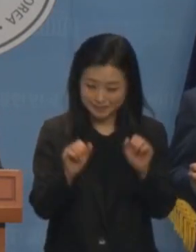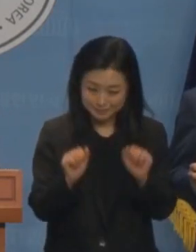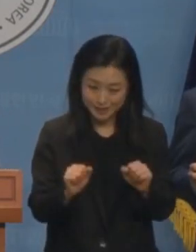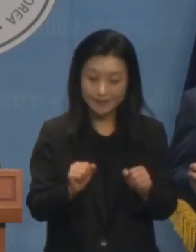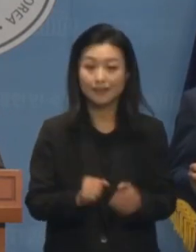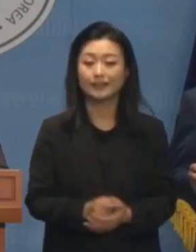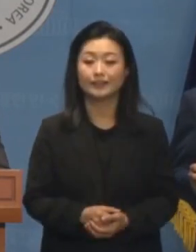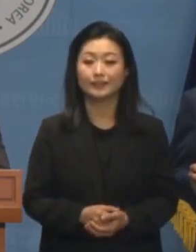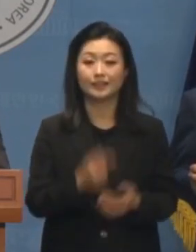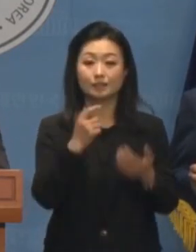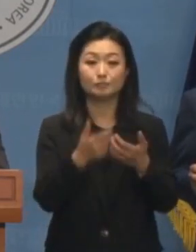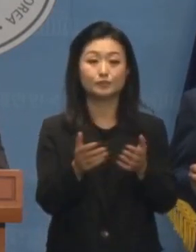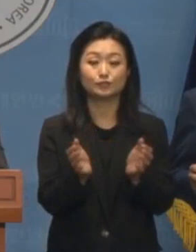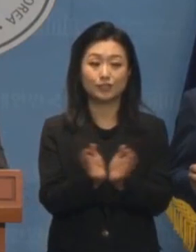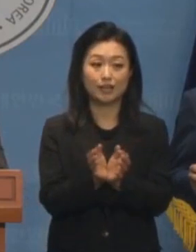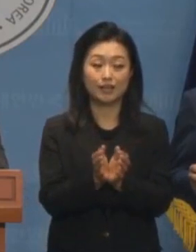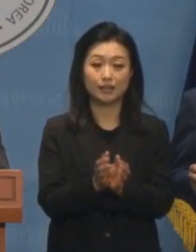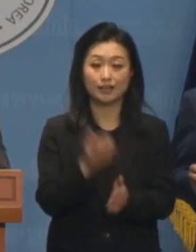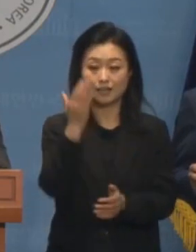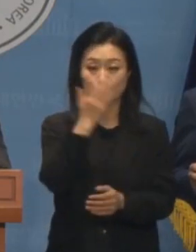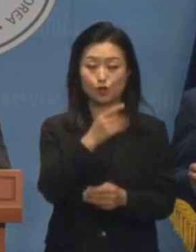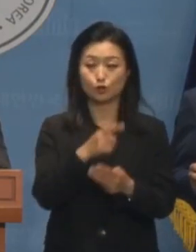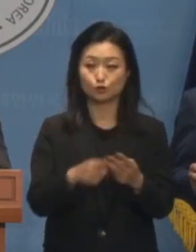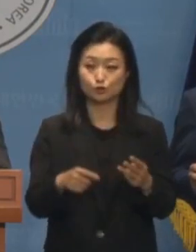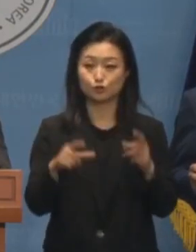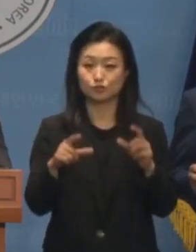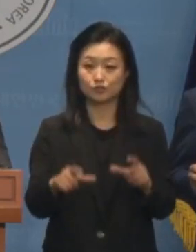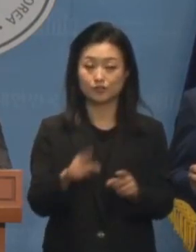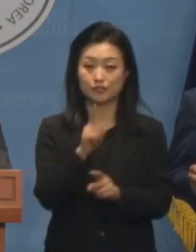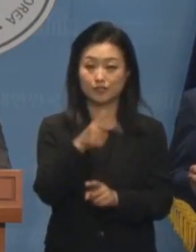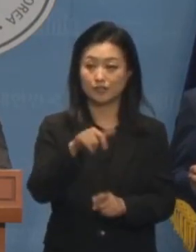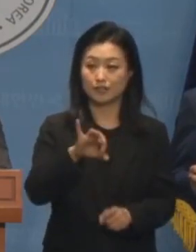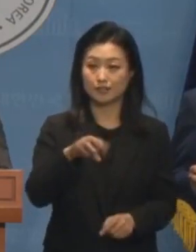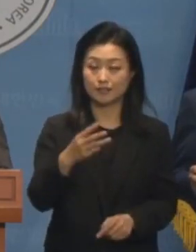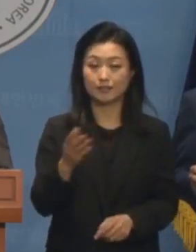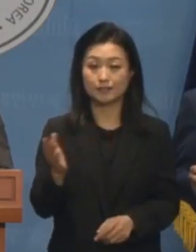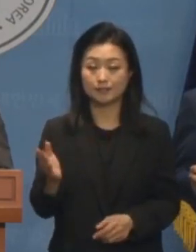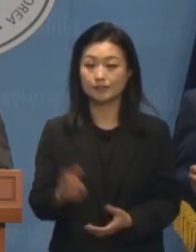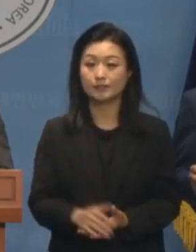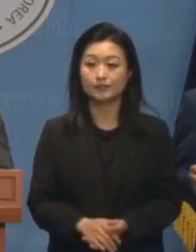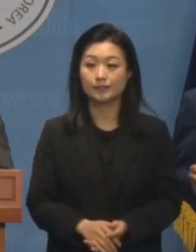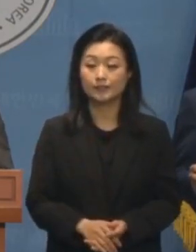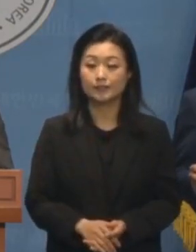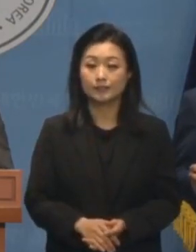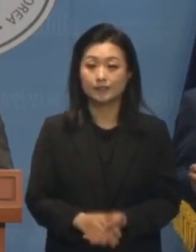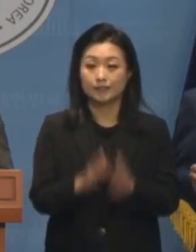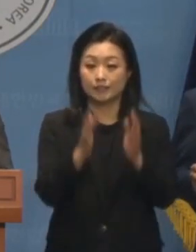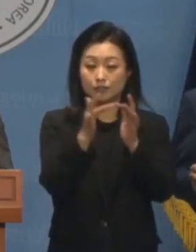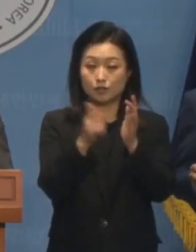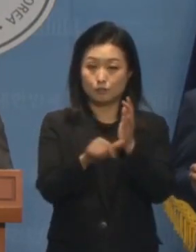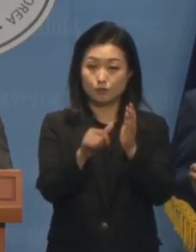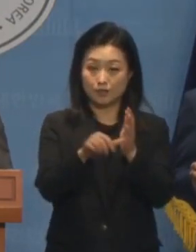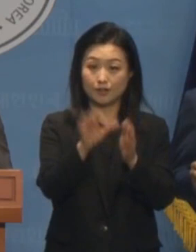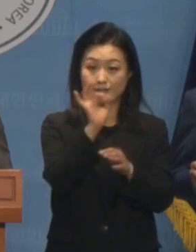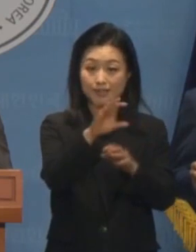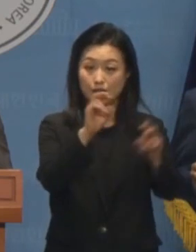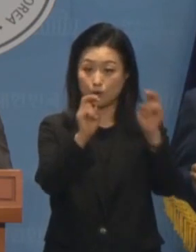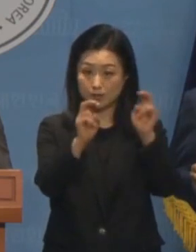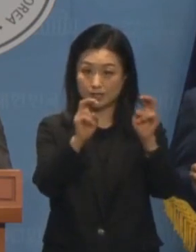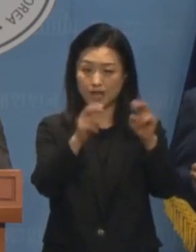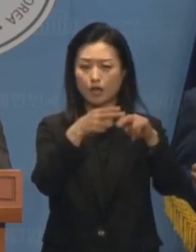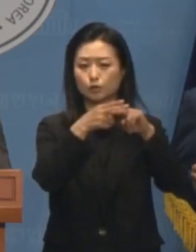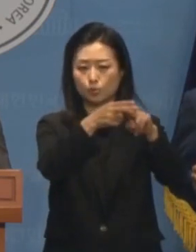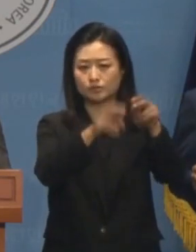안녕하십니까. 더불어민주당 청주 상당 국회의원 이강일입니다. 온라인 플랫폼 독점 규제 및 공정거래에